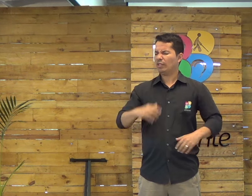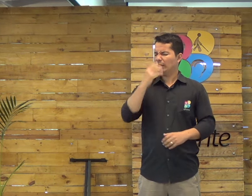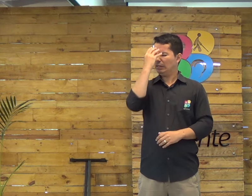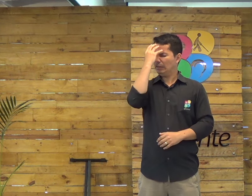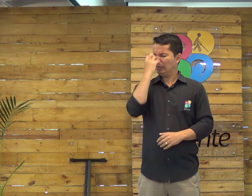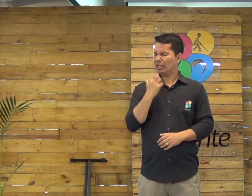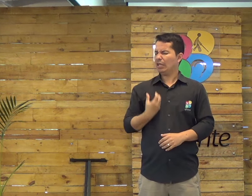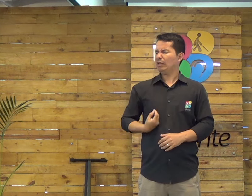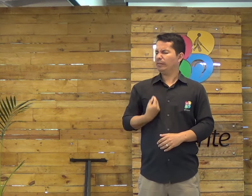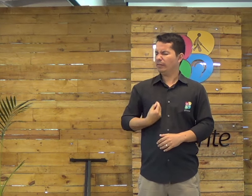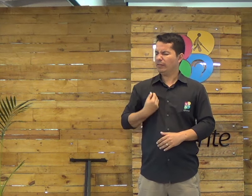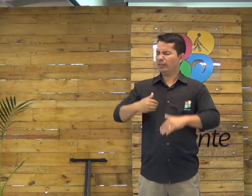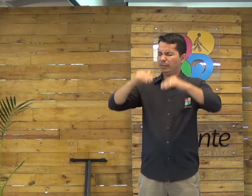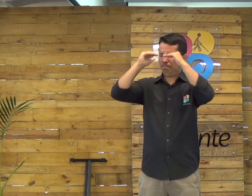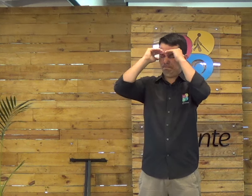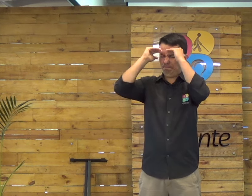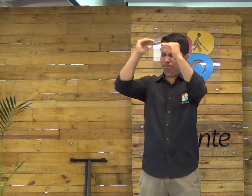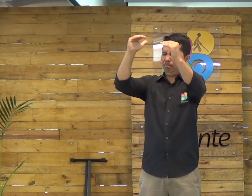Paulo, realmente,